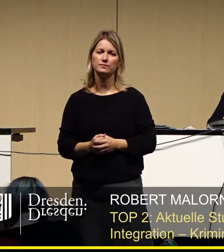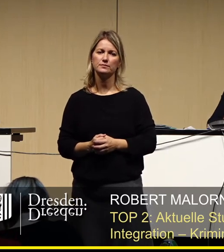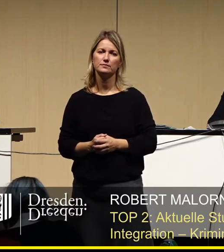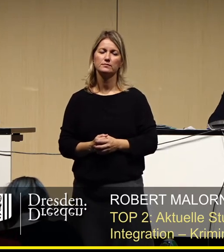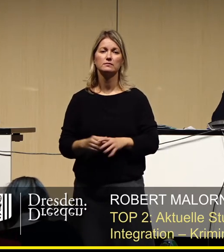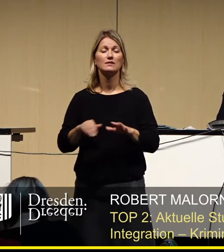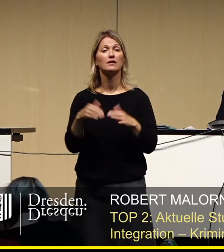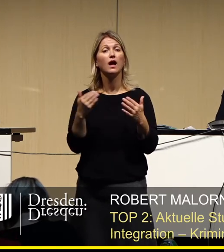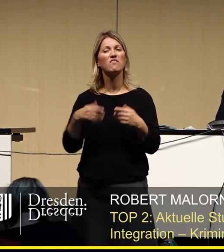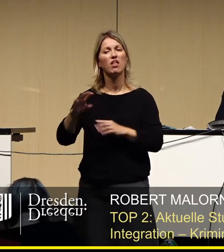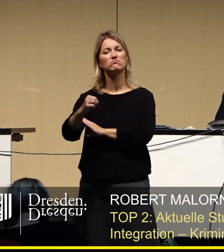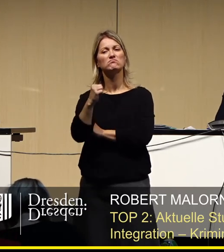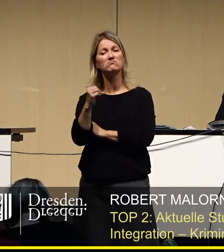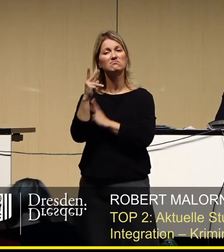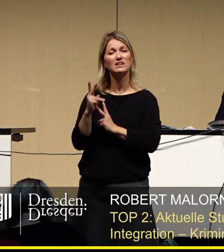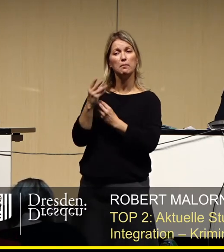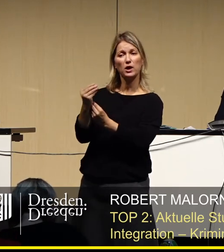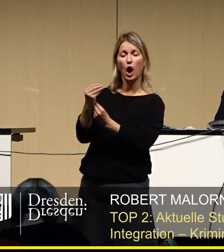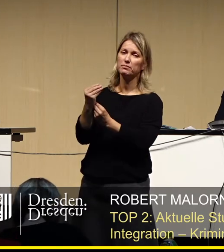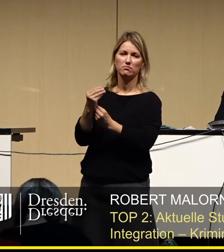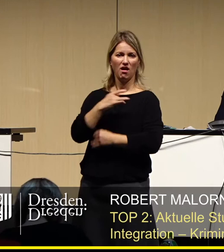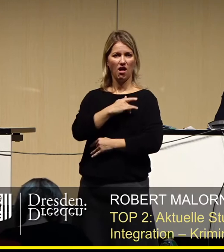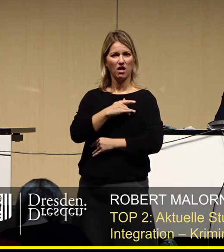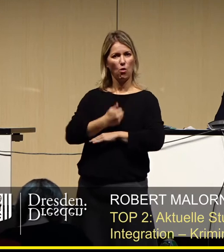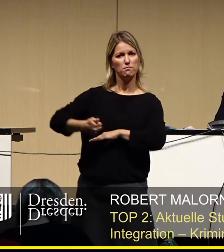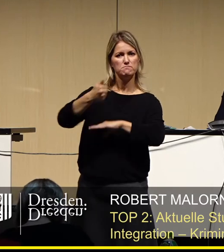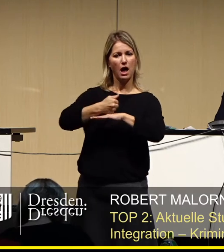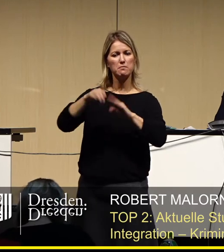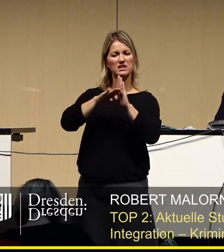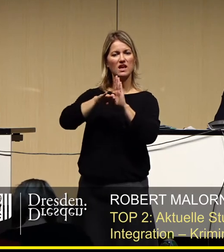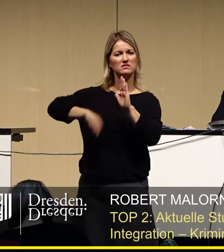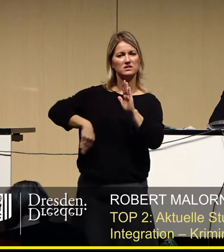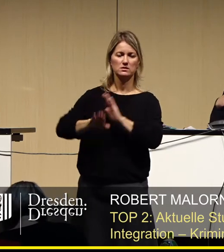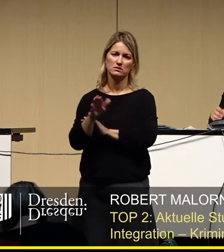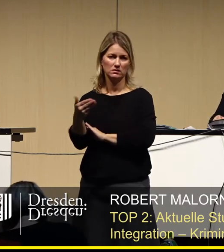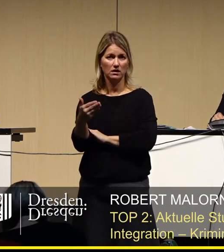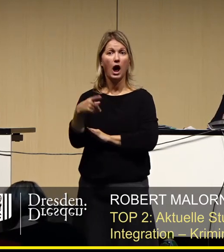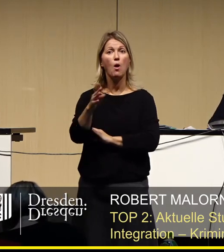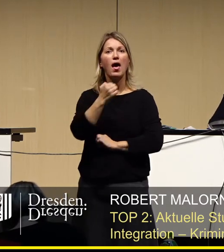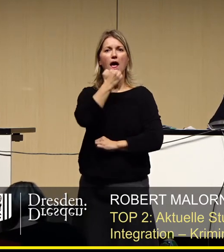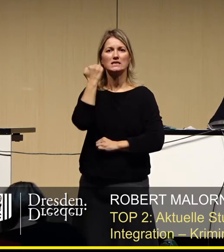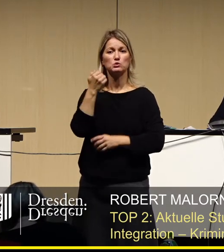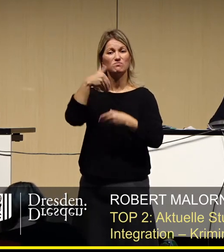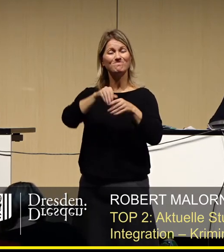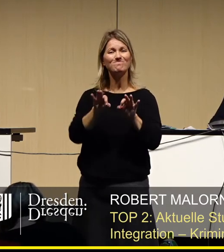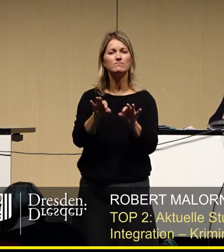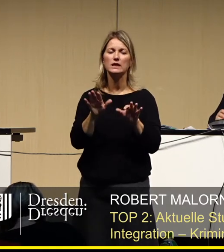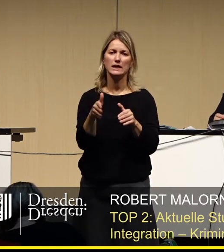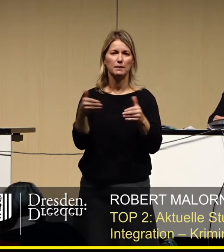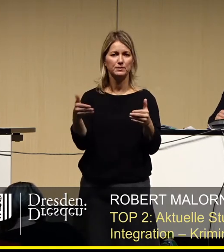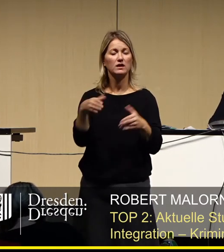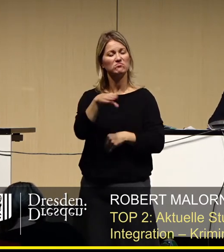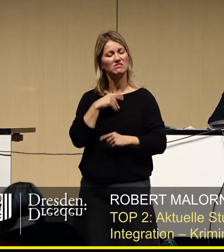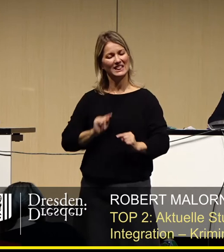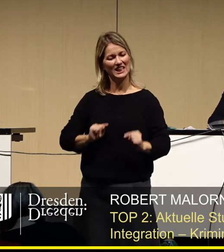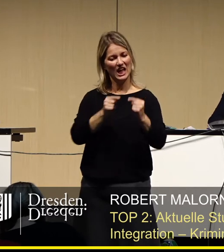Hier herrscht nicht das Recht des Stärkeren, hier steht die Religion nicht über dem Gesetz und es gibt auch per se keinen guten Extremismus. Hier streiten wir uns im Dialog und